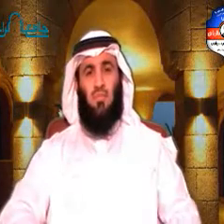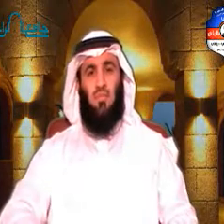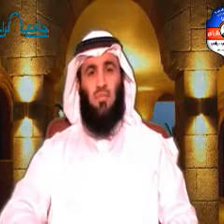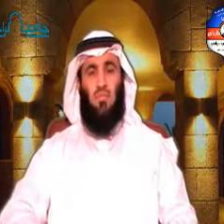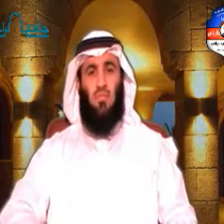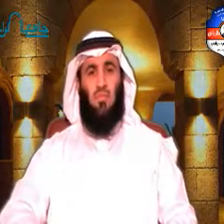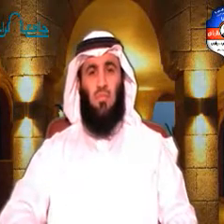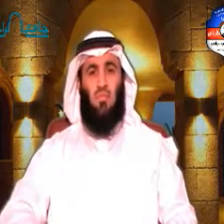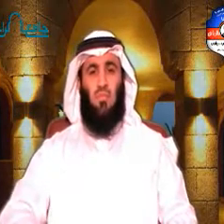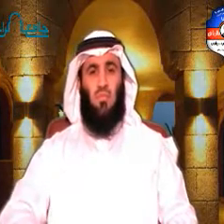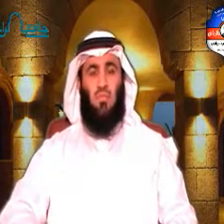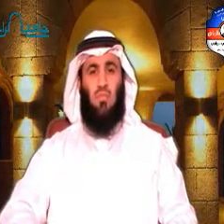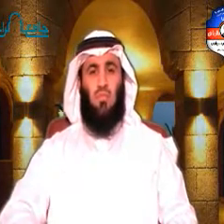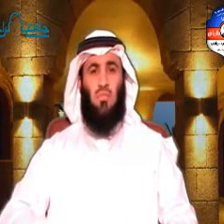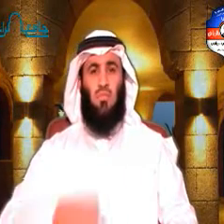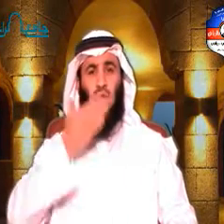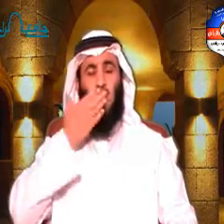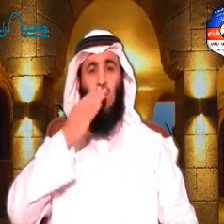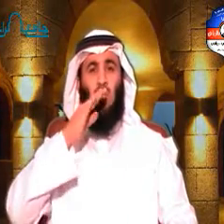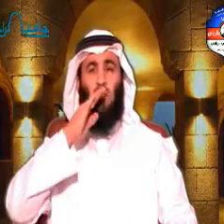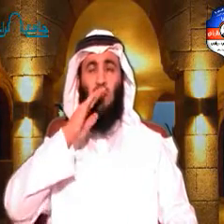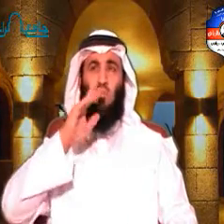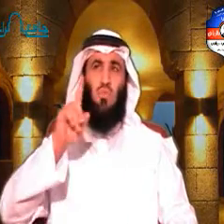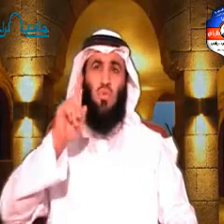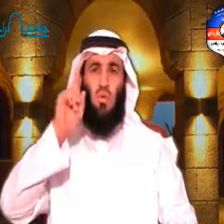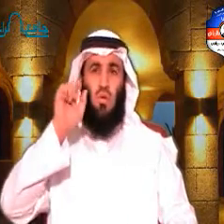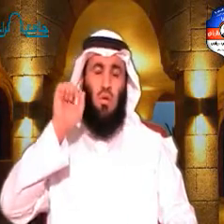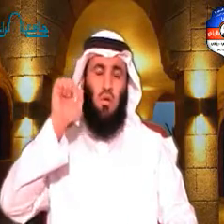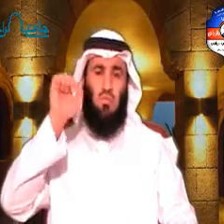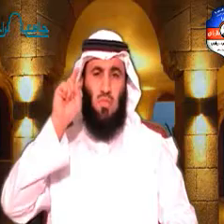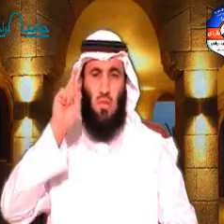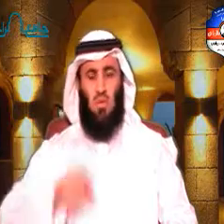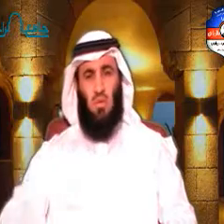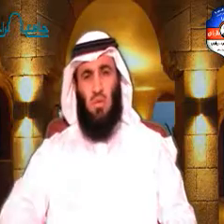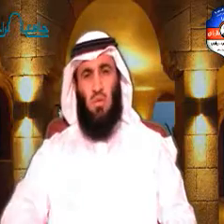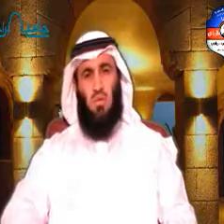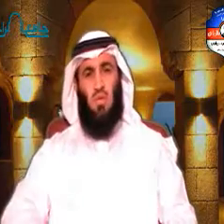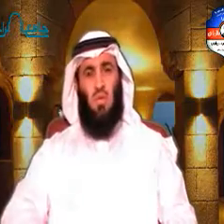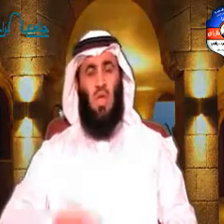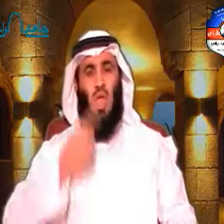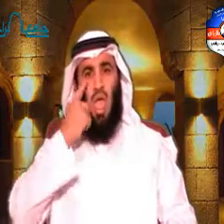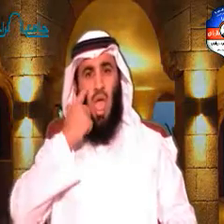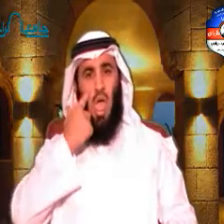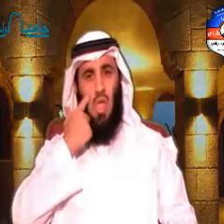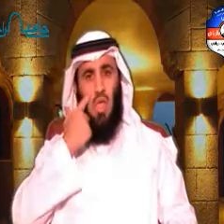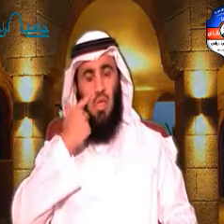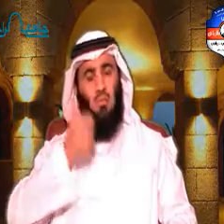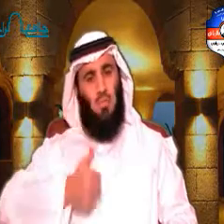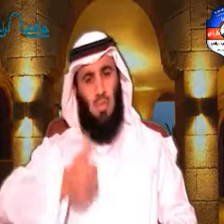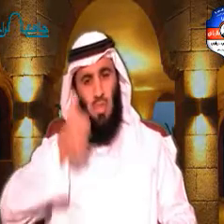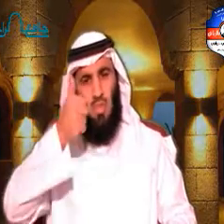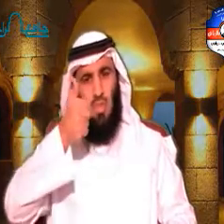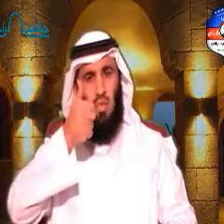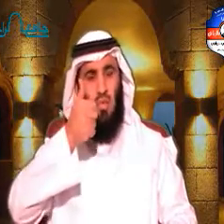الحمد لله فالق الحب والنوى، مخرج الحي من الميت ومخرج الميت